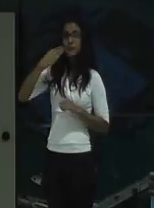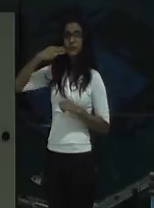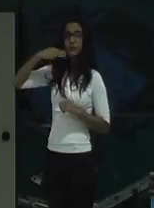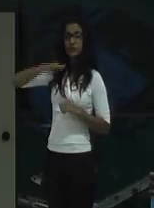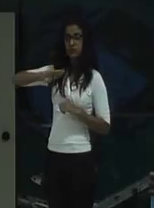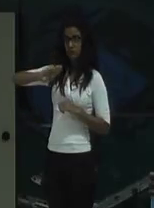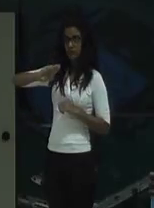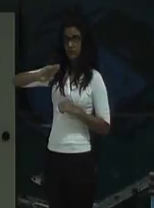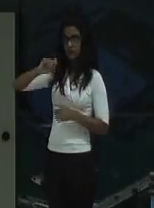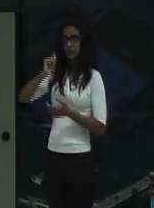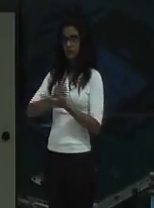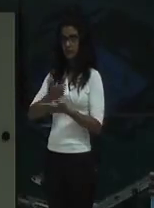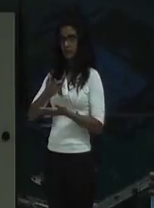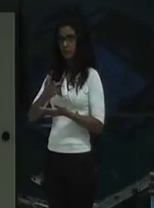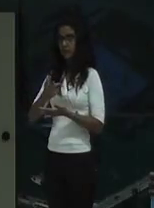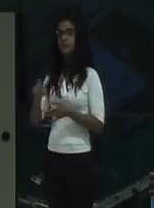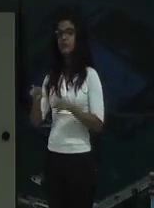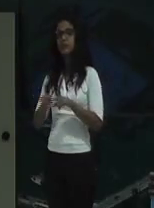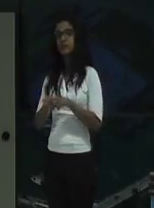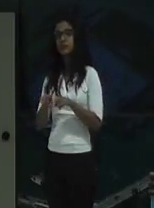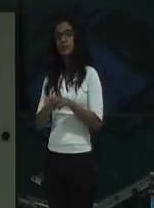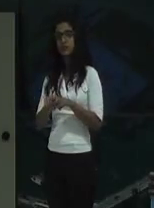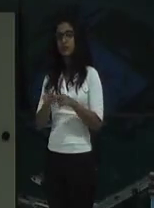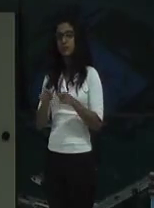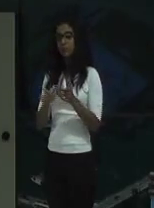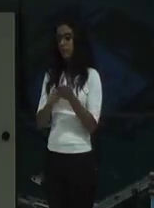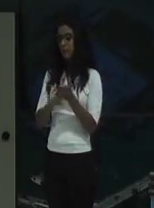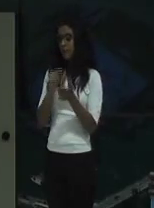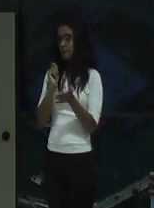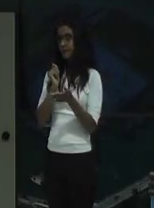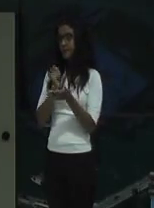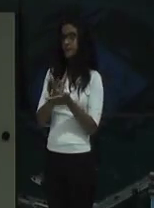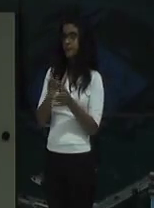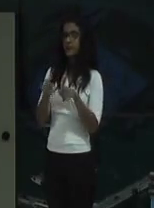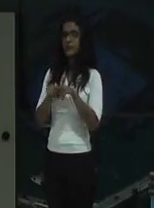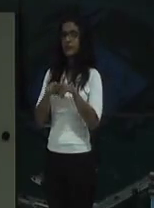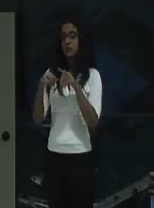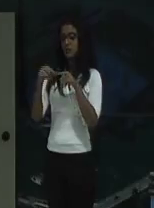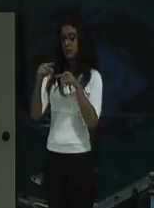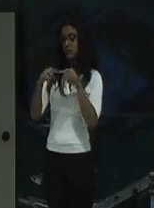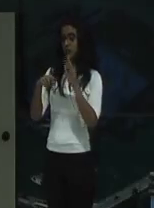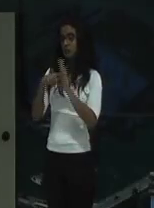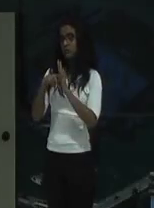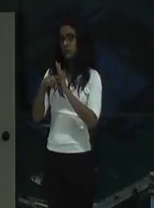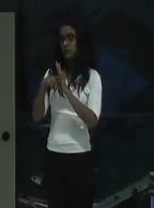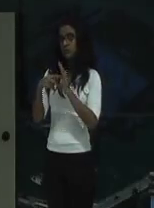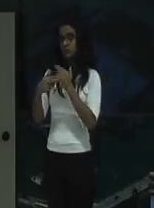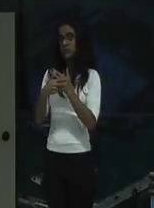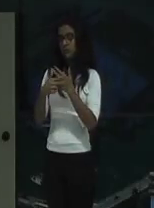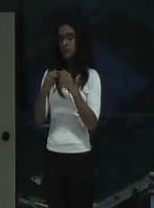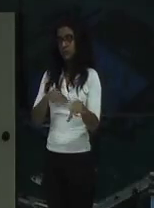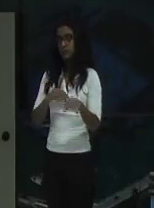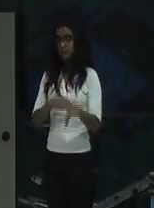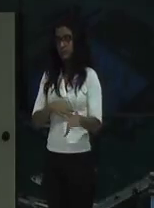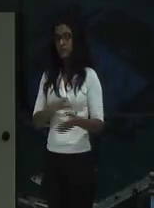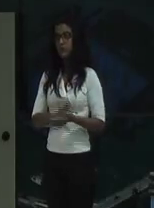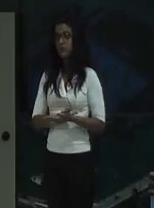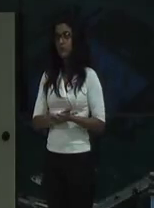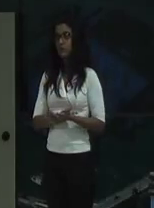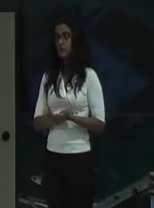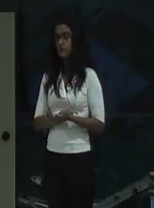de pagamentos e demais equipamentos da educação, inclusive